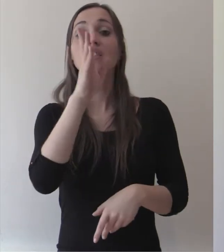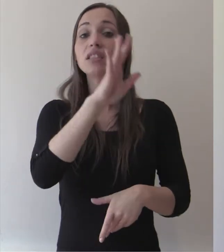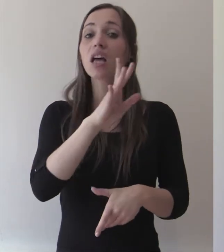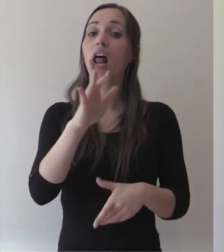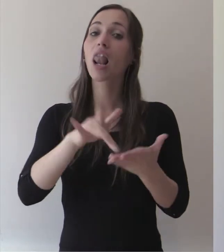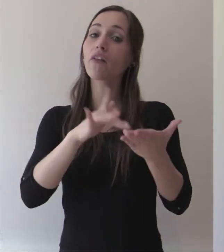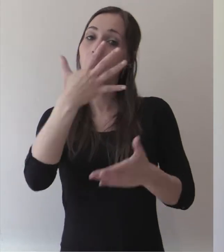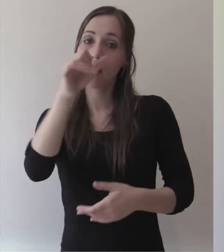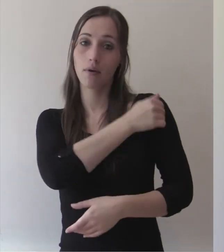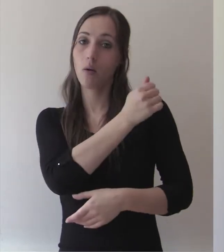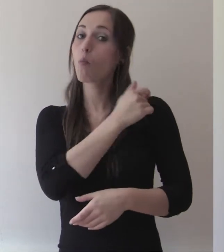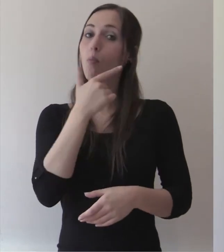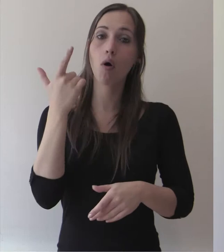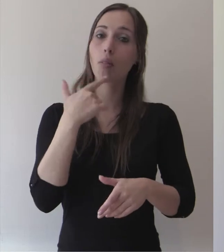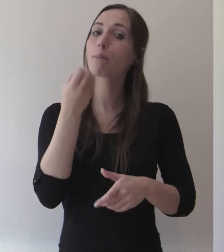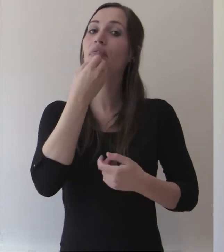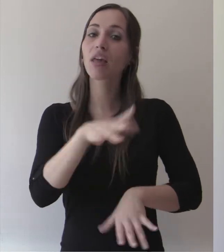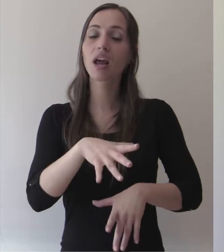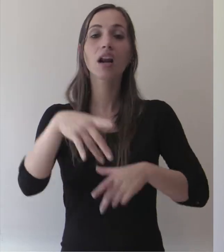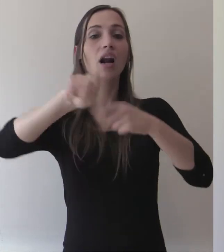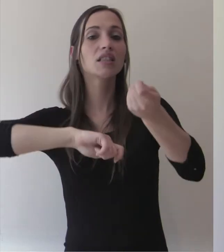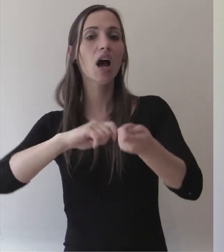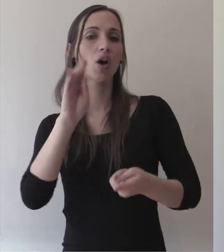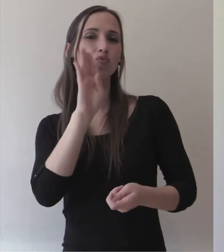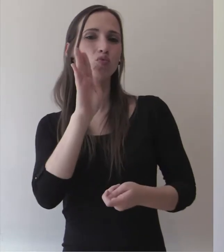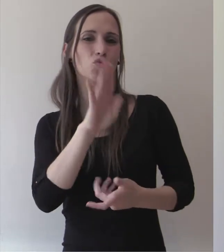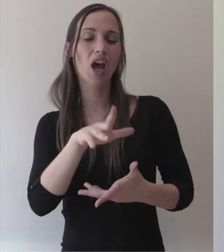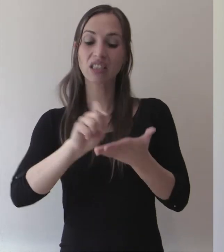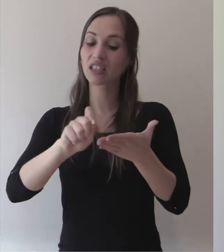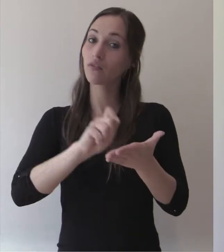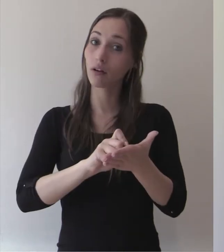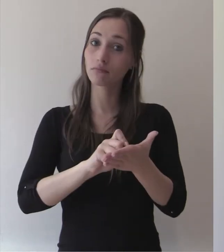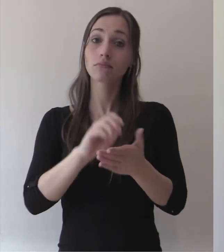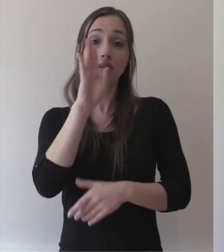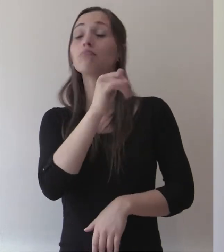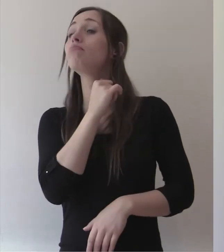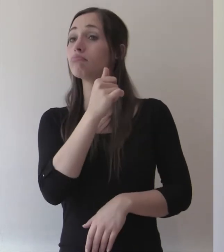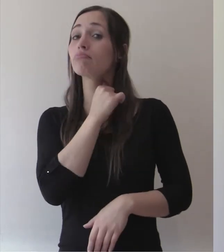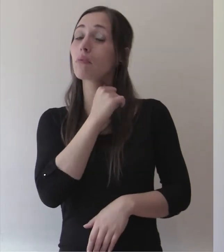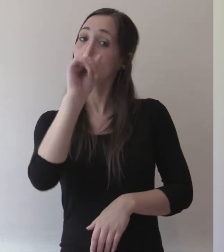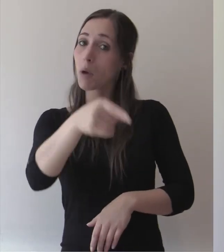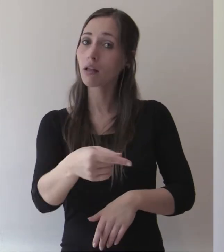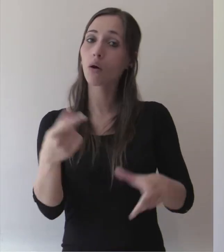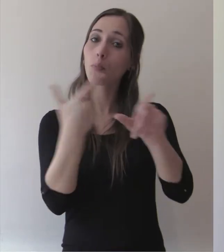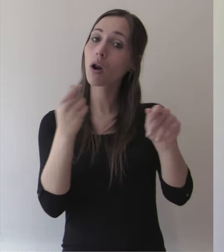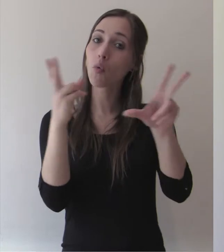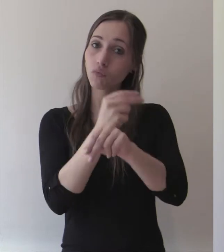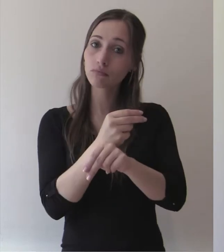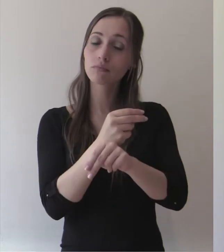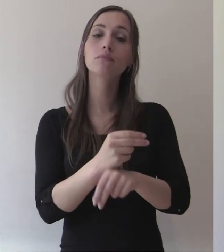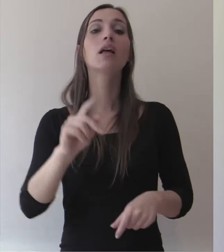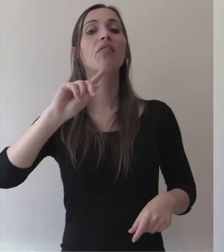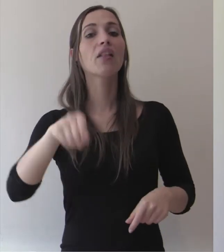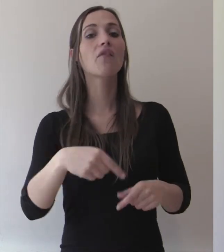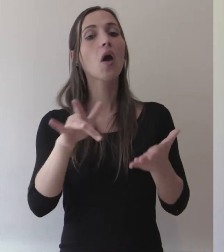um livro não o deves perder, sujar, rasgar ou escrever, pois nesse caso terás de repor um exemplar igual.